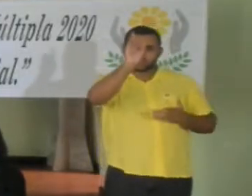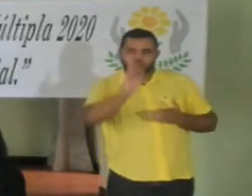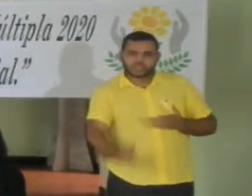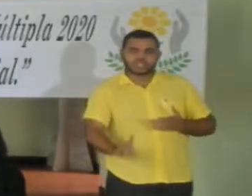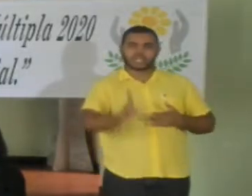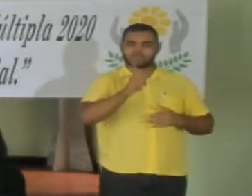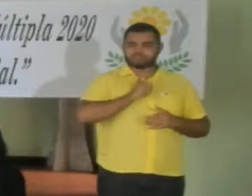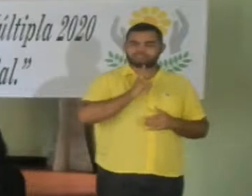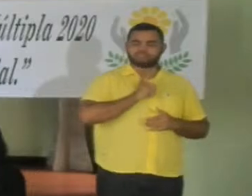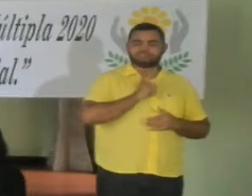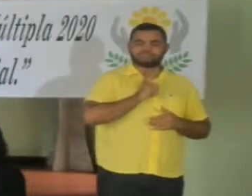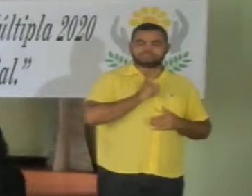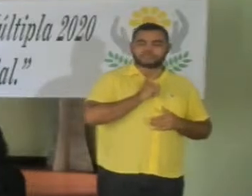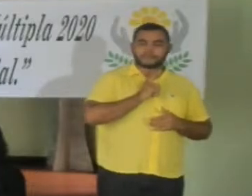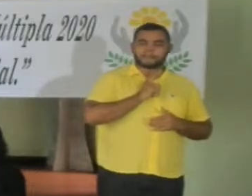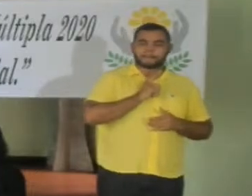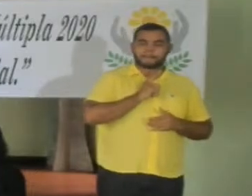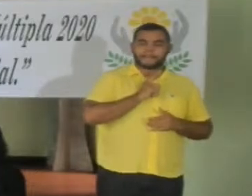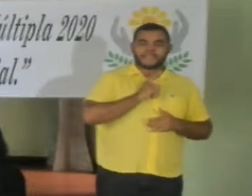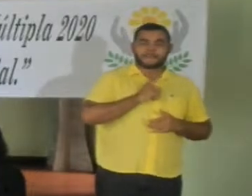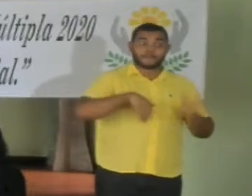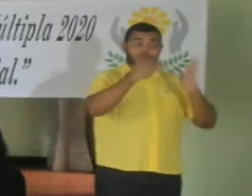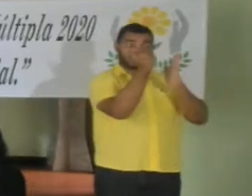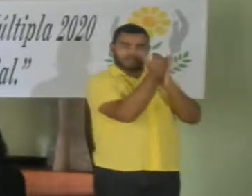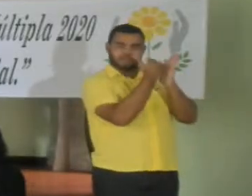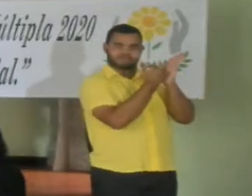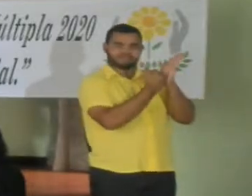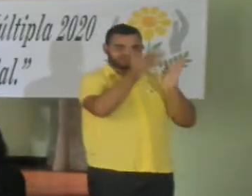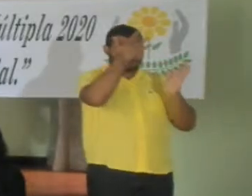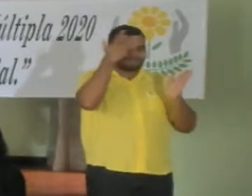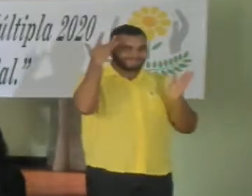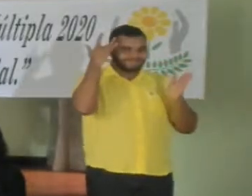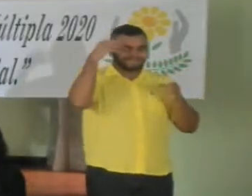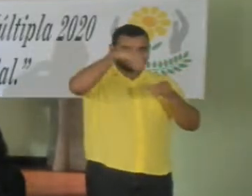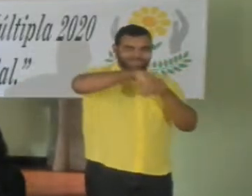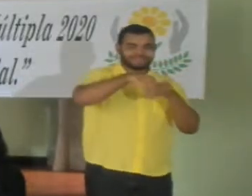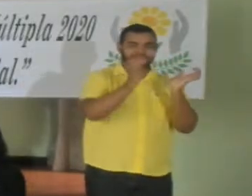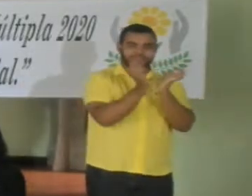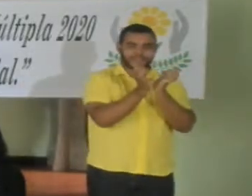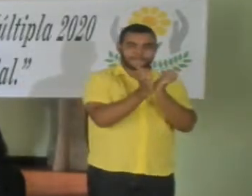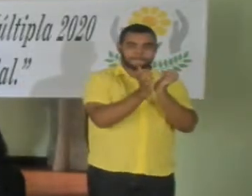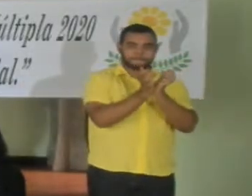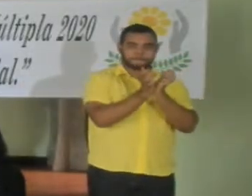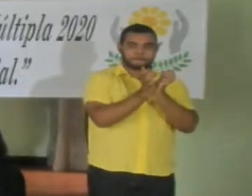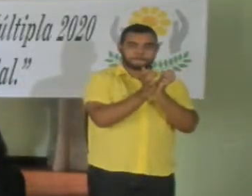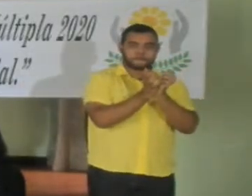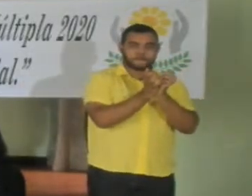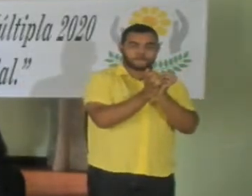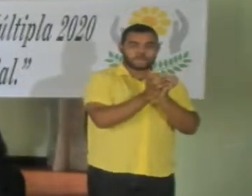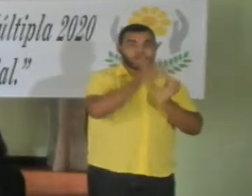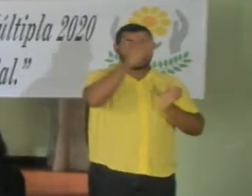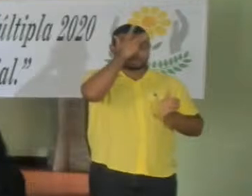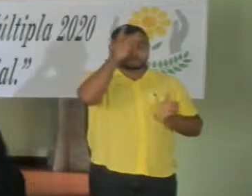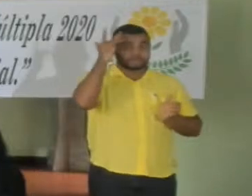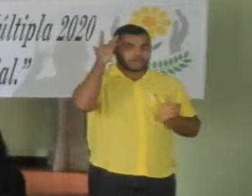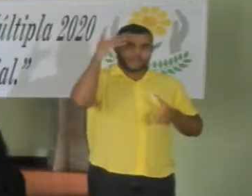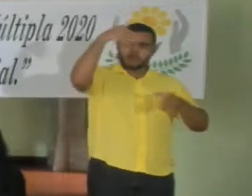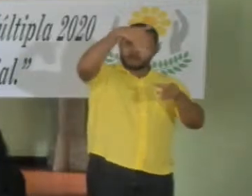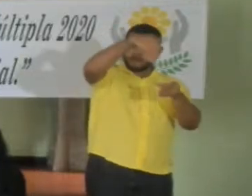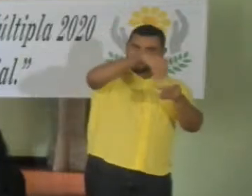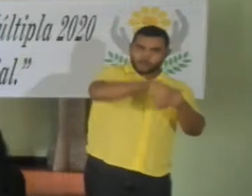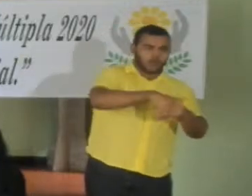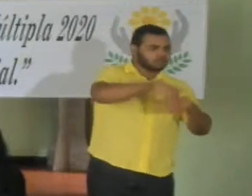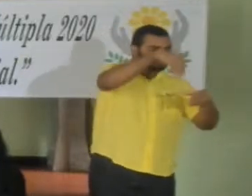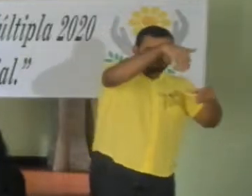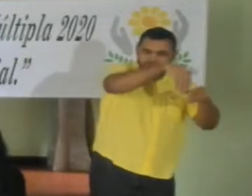eles têm, né? Tanto que o programa Autodefensor, quem elege são eles, é os usuários que votam, aqueles